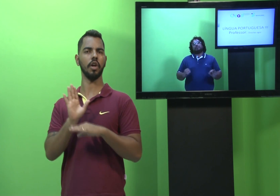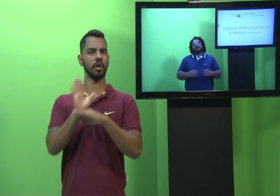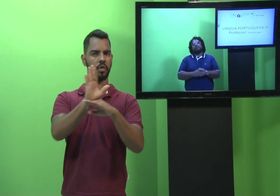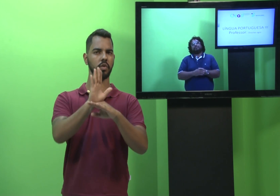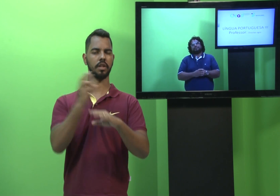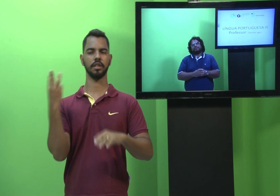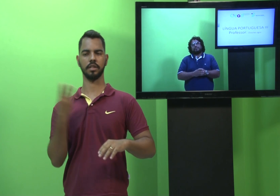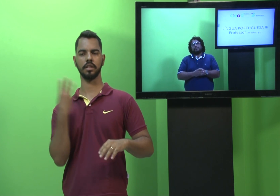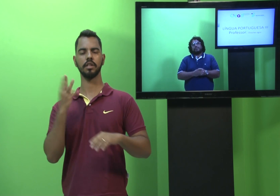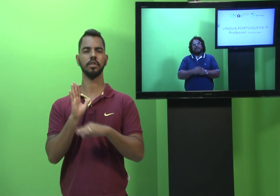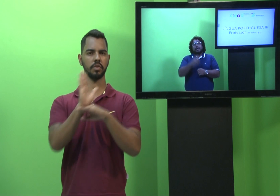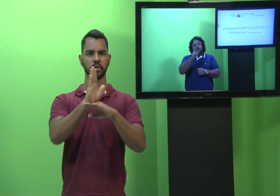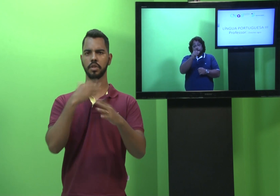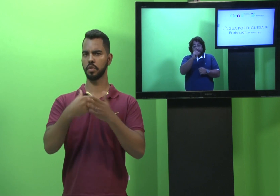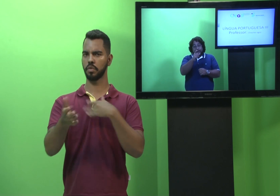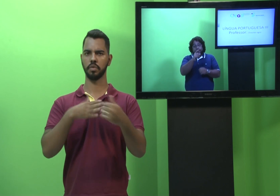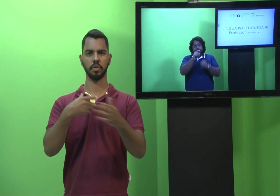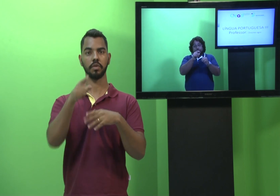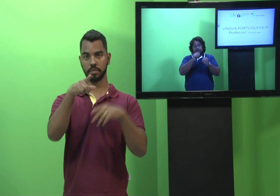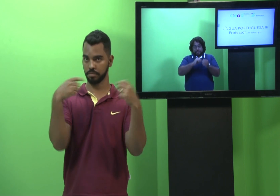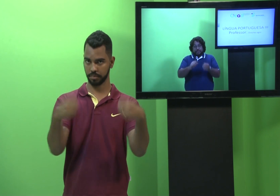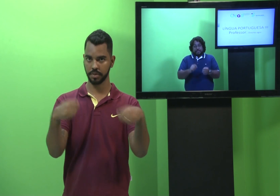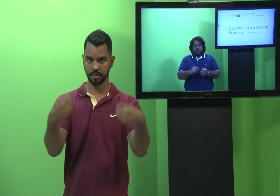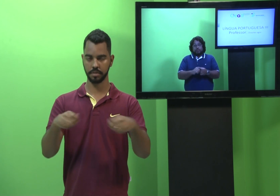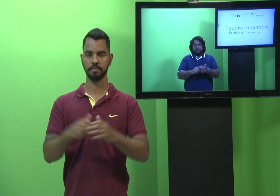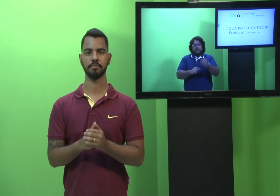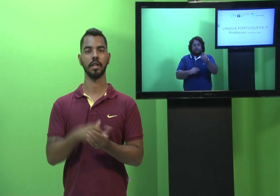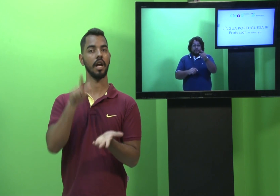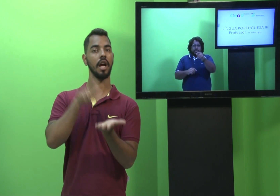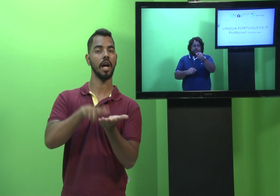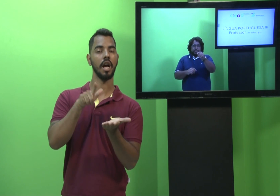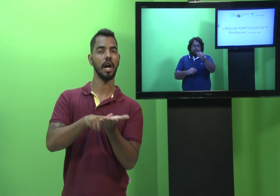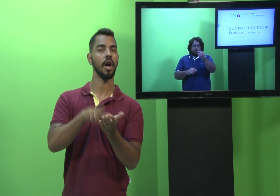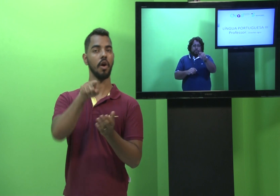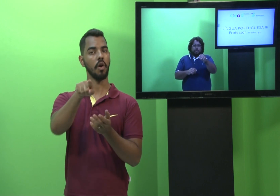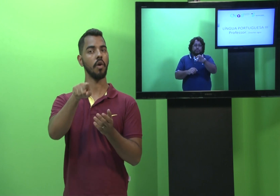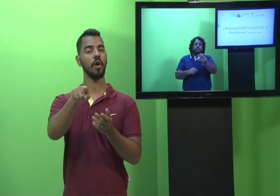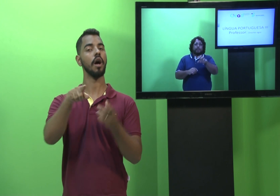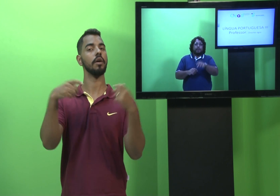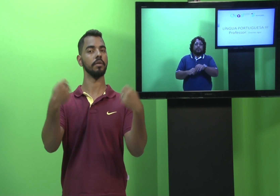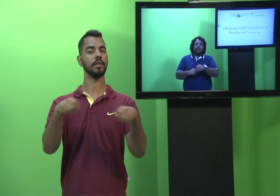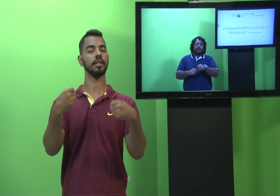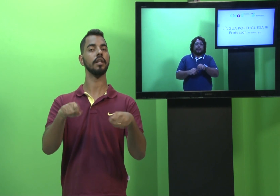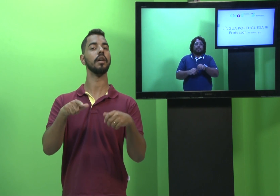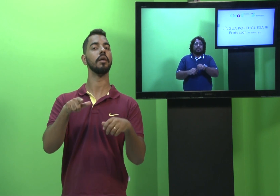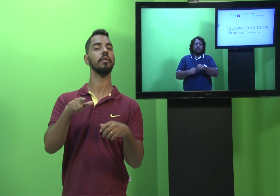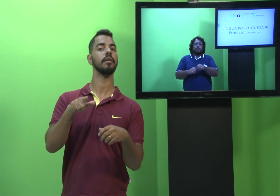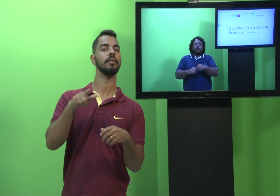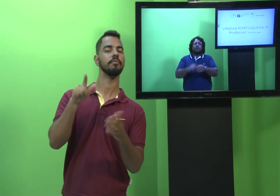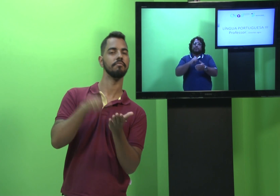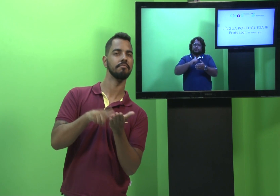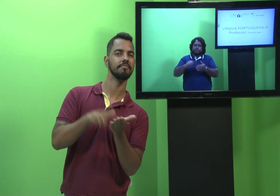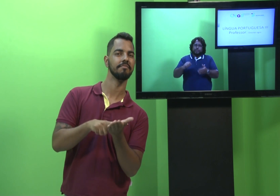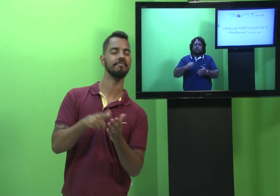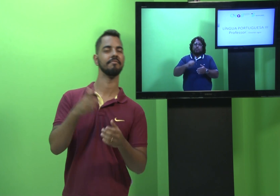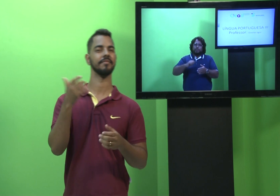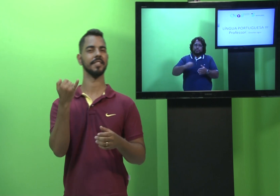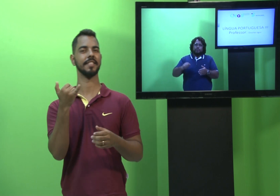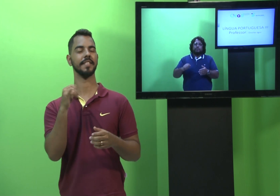necessário. Eu peço que em nossas aulas vocês estejam munidos de papel e caneta para quando surgir alguma